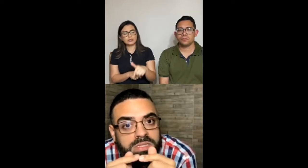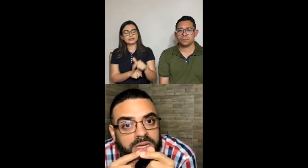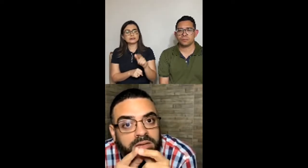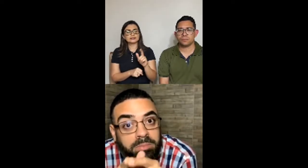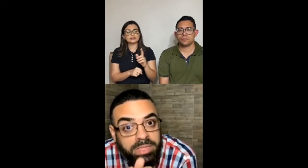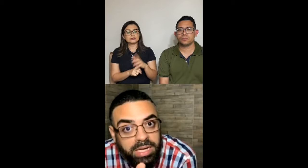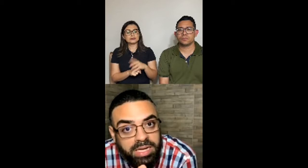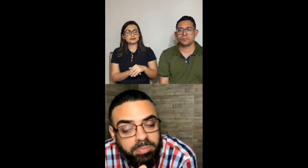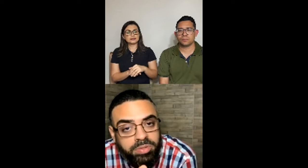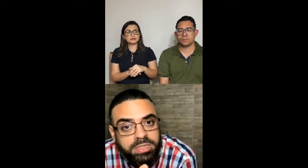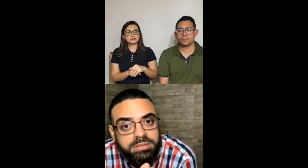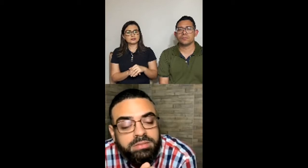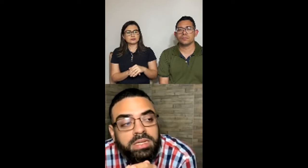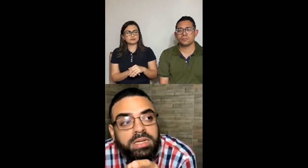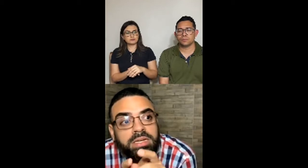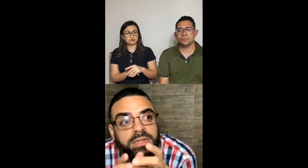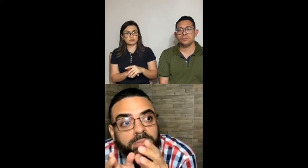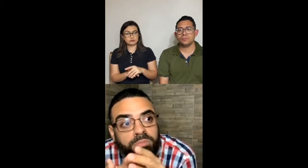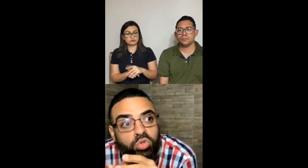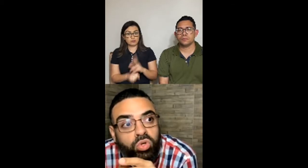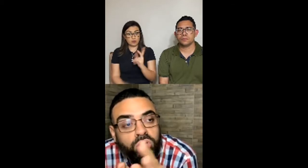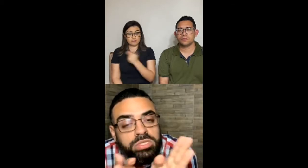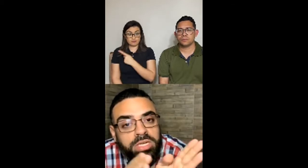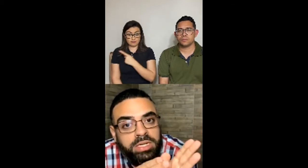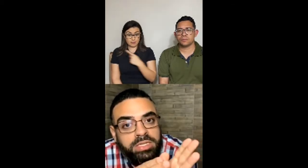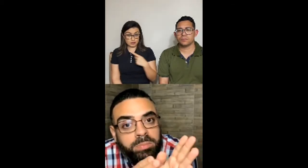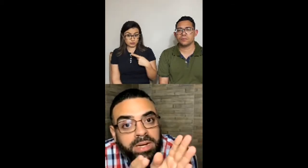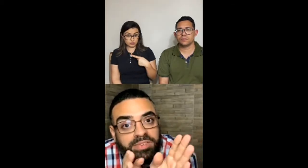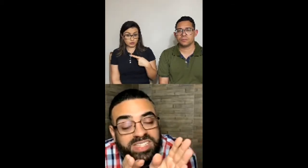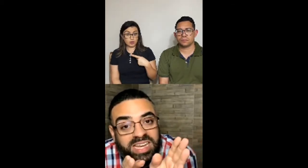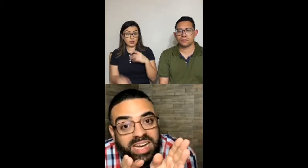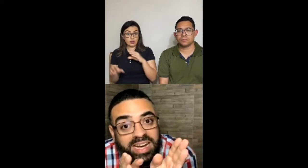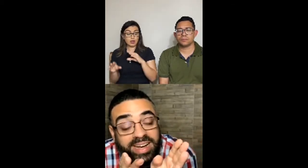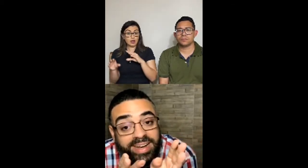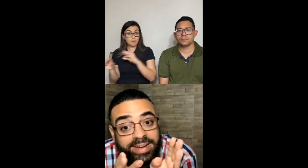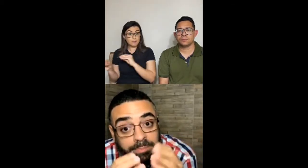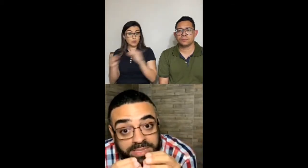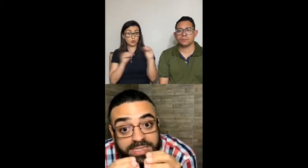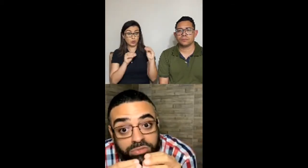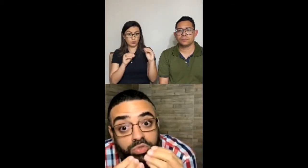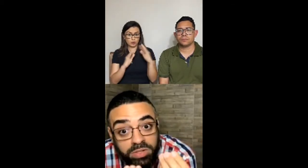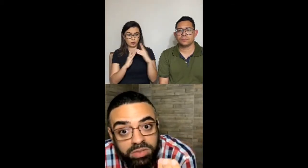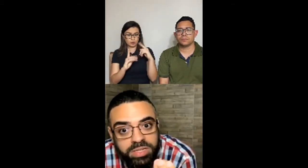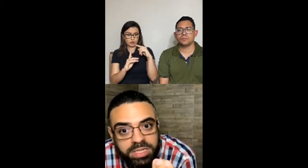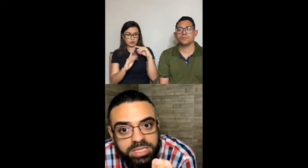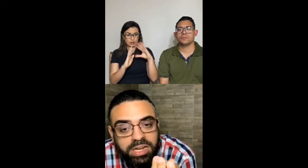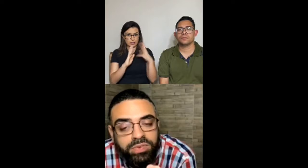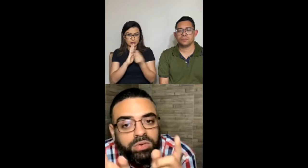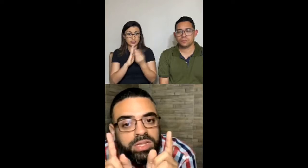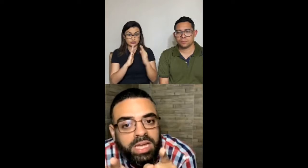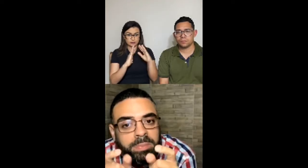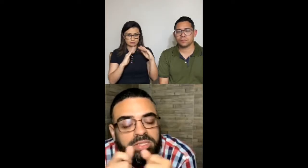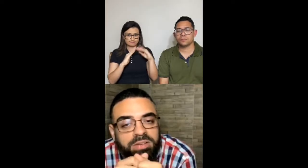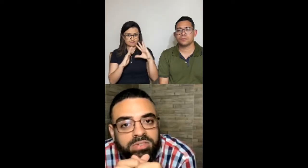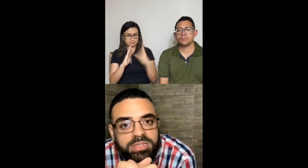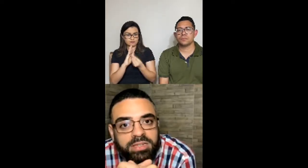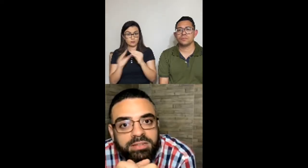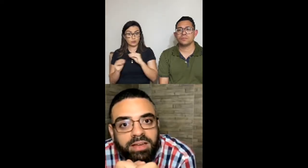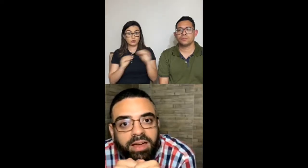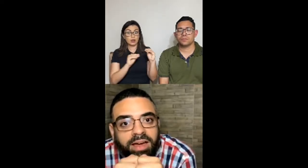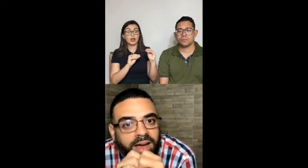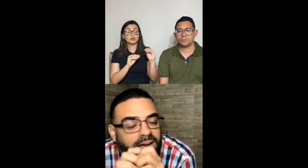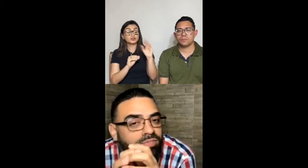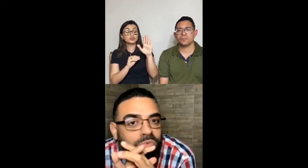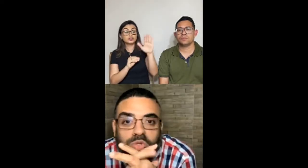Aí o pastor, que foi um dos plantadores do ministério na minha época, mudou de igreja para